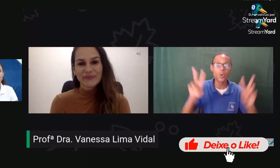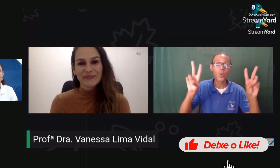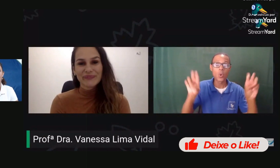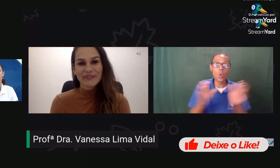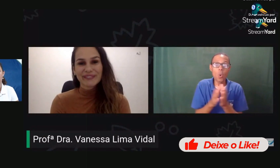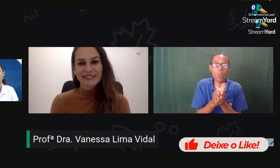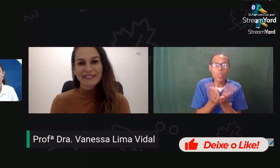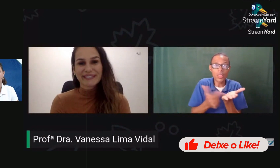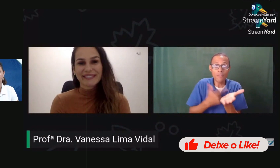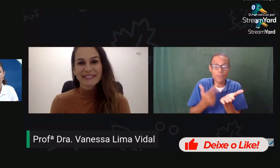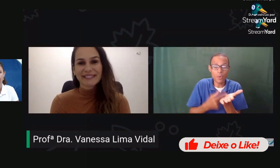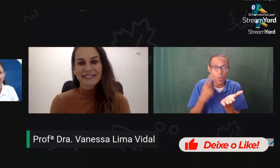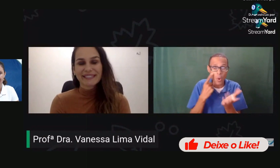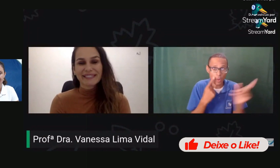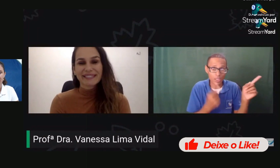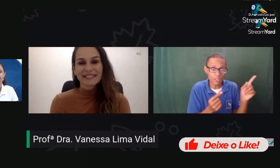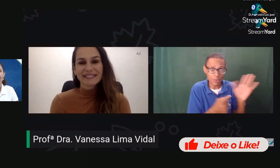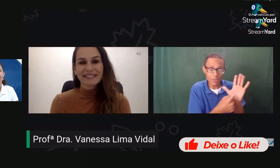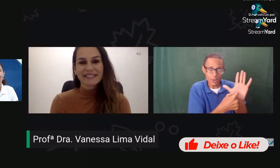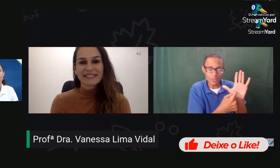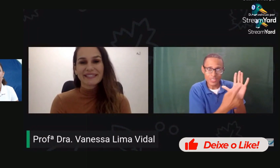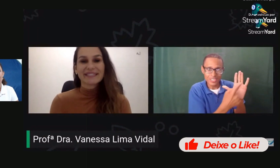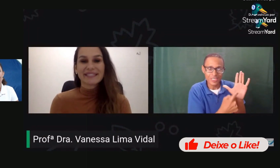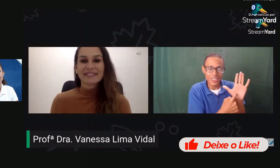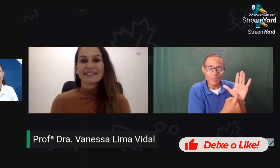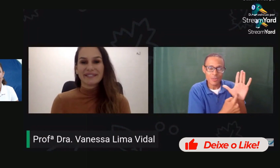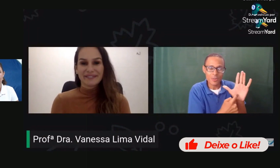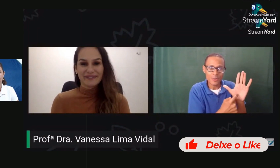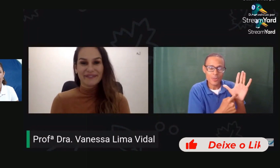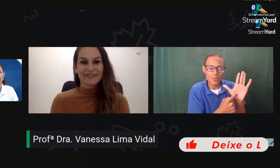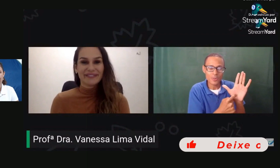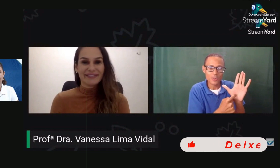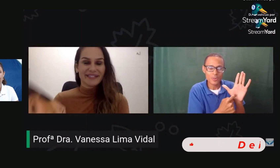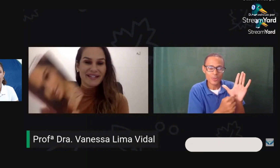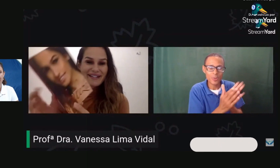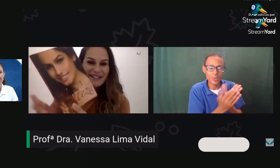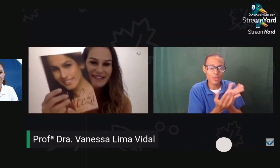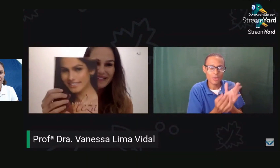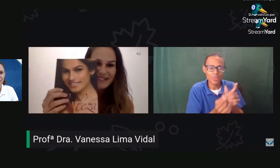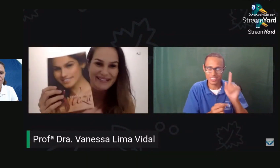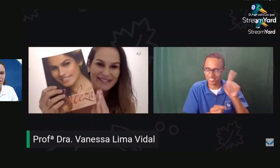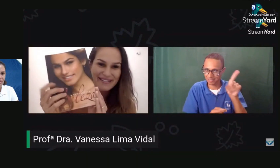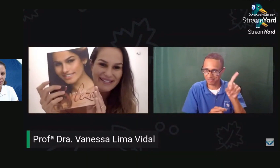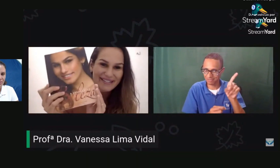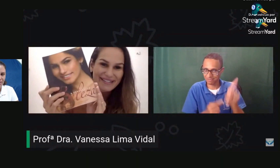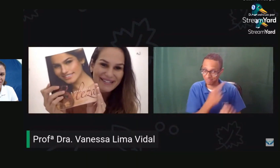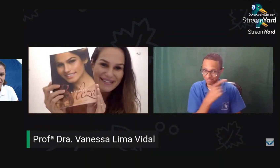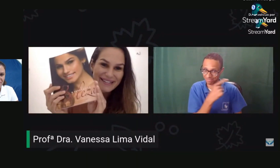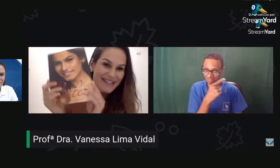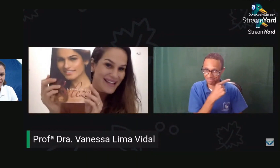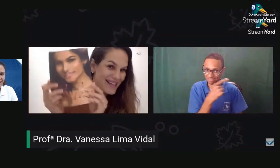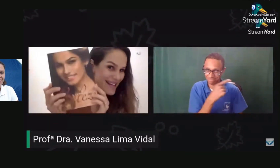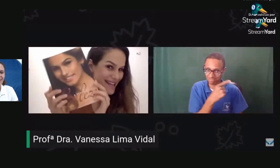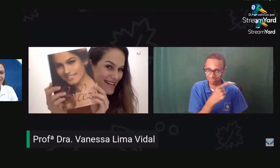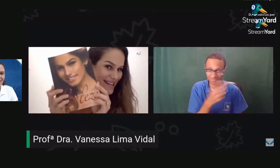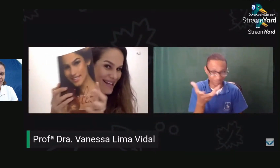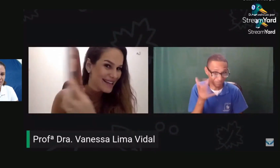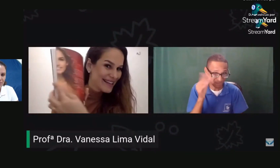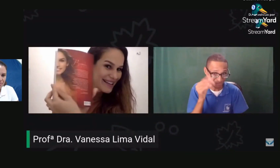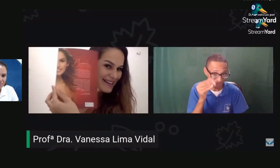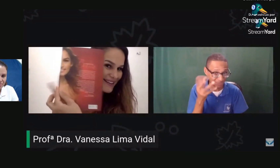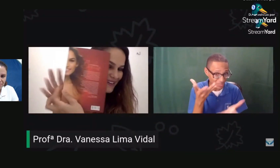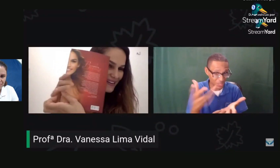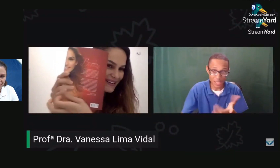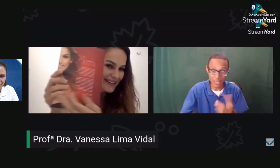com a biblioteca, com a professora doutora Vanessa, que ela mostra esse livro, né, nos apresenta o livro. Mostra o livro, Vanessa.